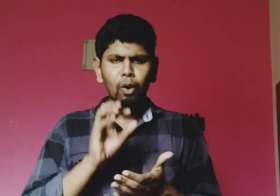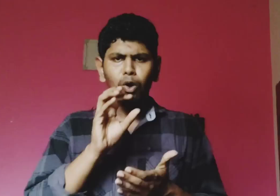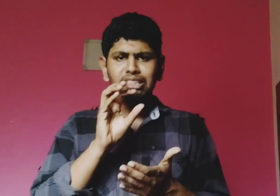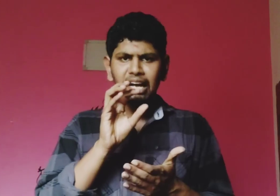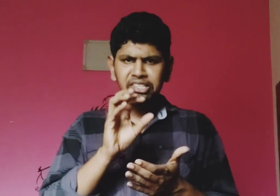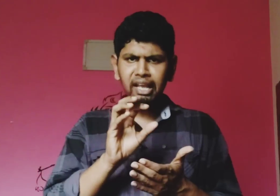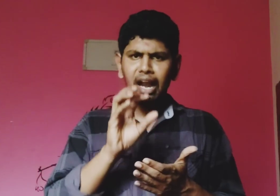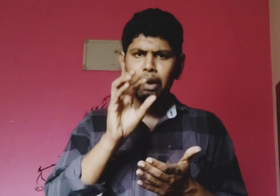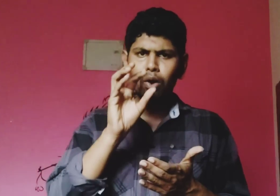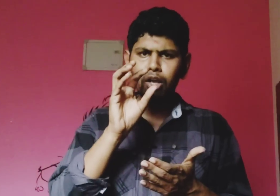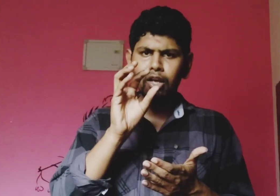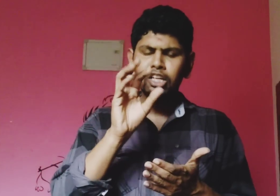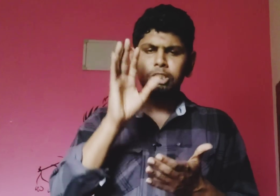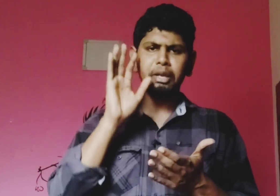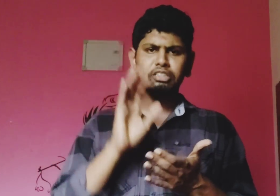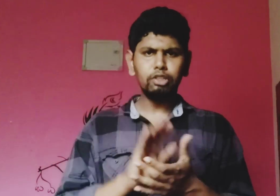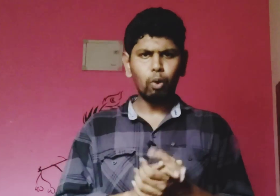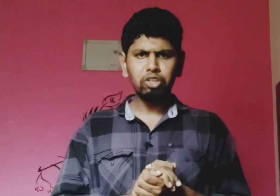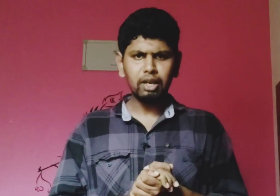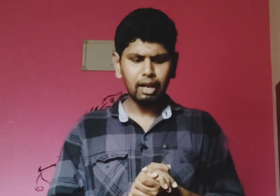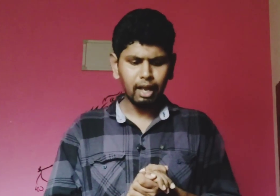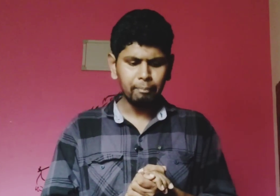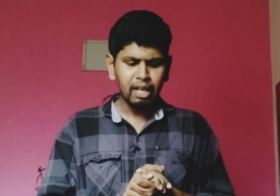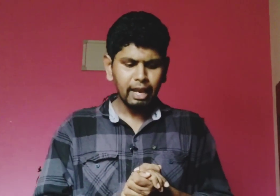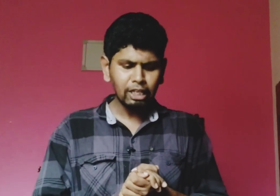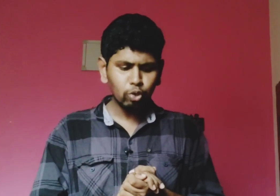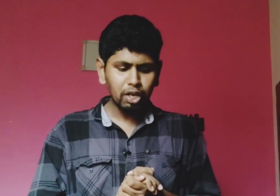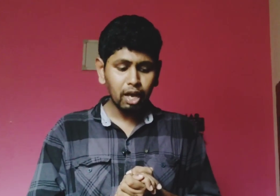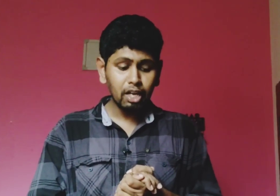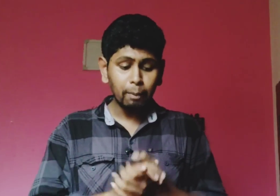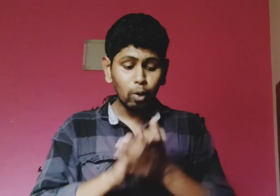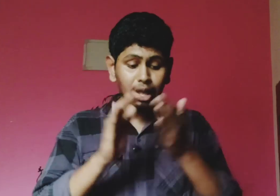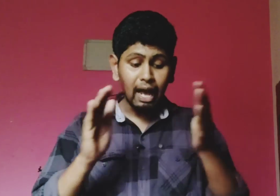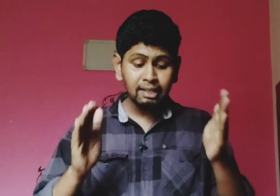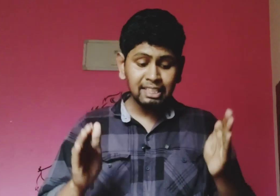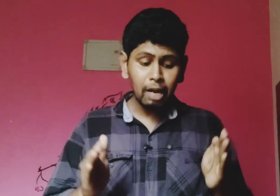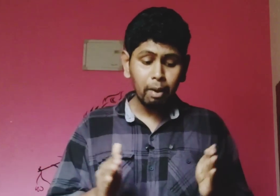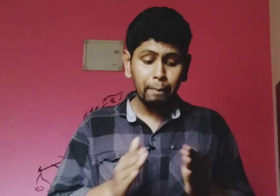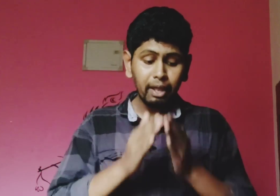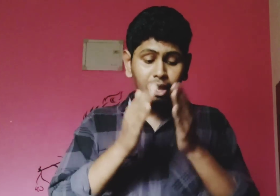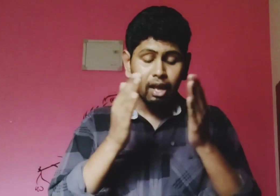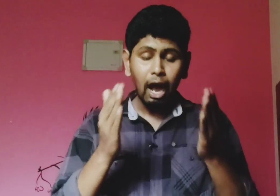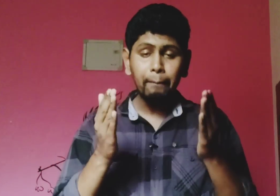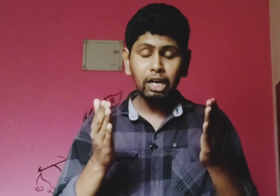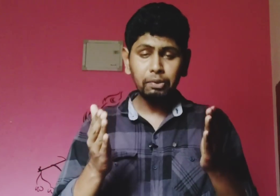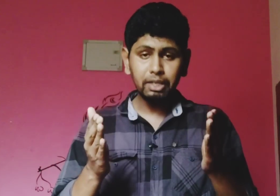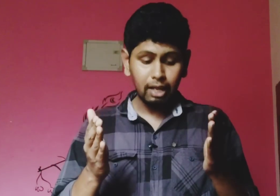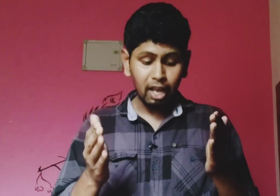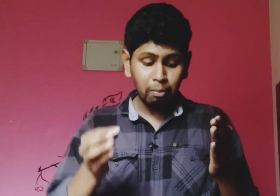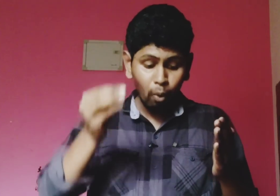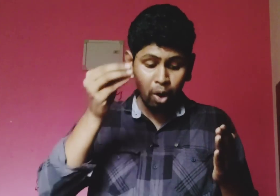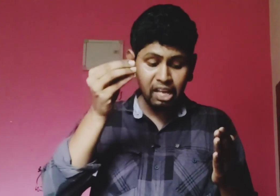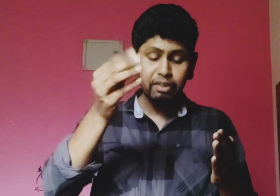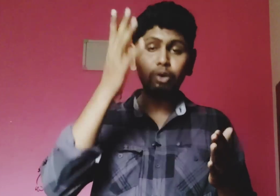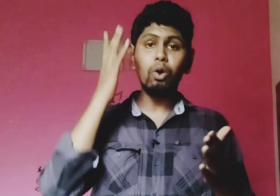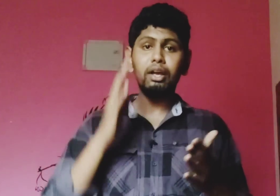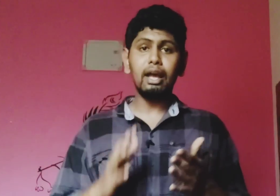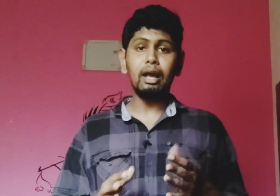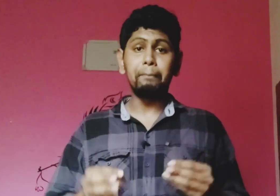ஒரு சர்ச்சையான ஒரு ஸ்பீச் வந்து கொடுத்திருக்காருங்க. என்ன சொல்லியிருக்காரு, நம்மளுடைய அரசியலமைப்பை காப்பாற்றுவதற்காக மோடியை வந்து கொல்லுங்க,